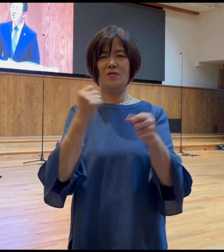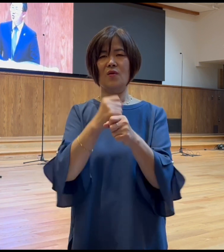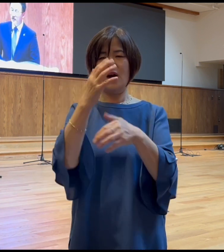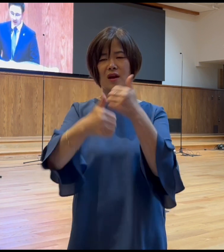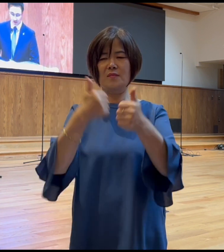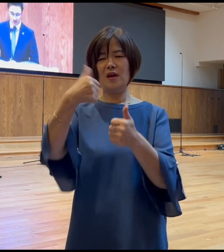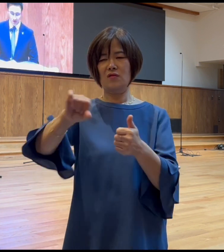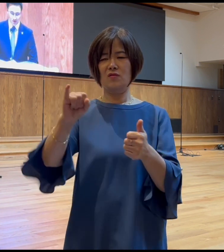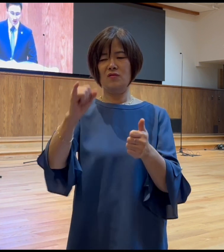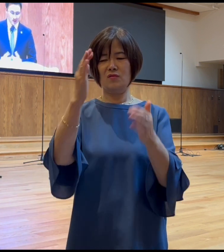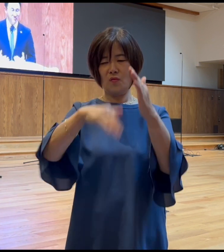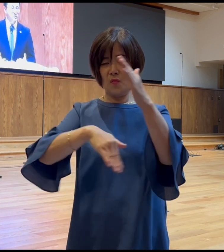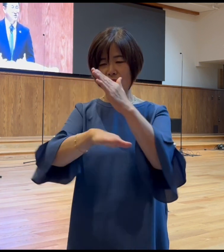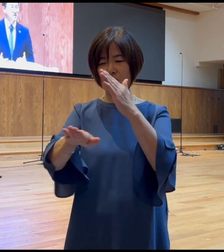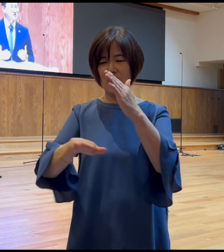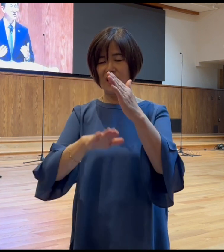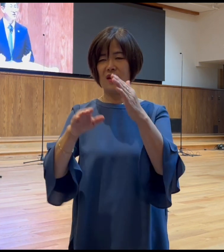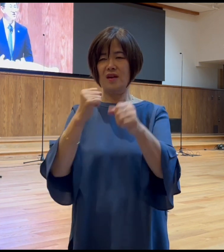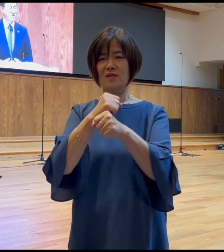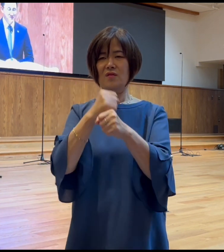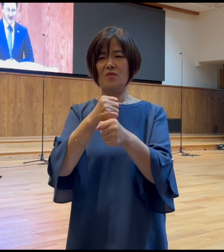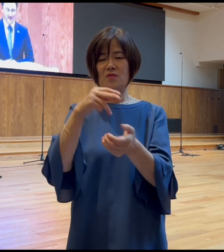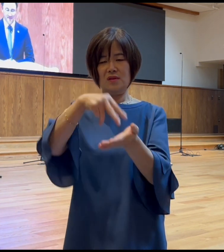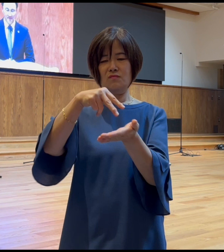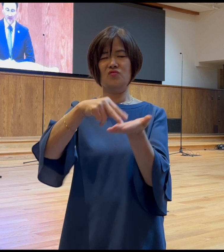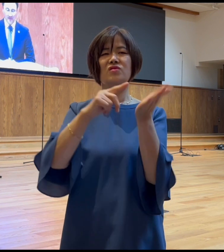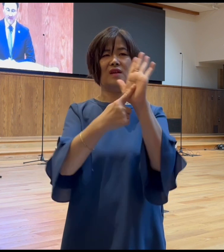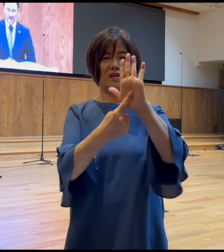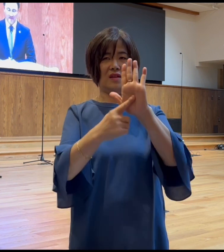공식적으로 공개적으로 신분을 드러내셨습니다.